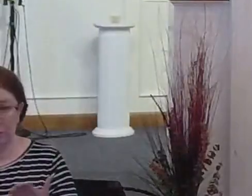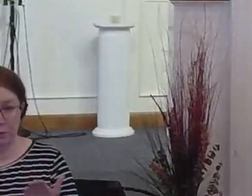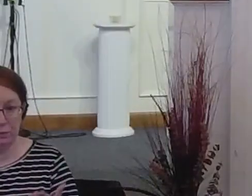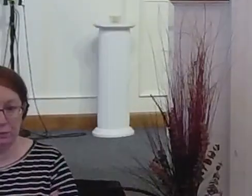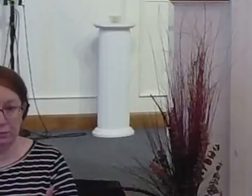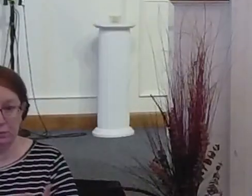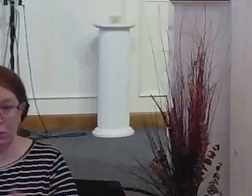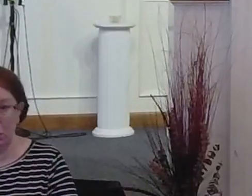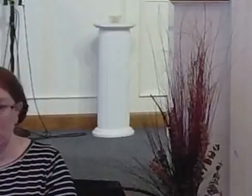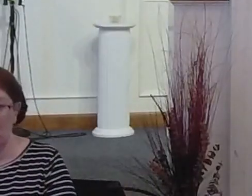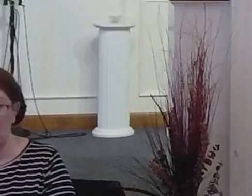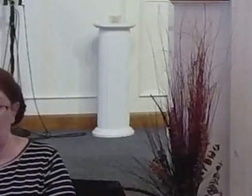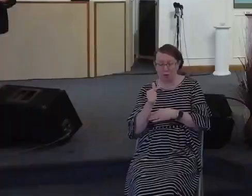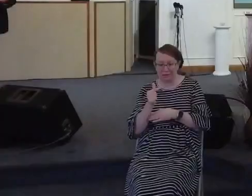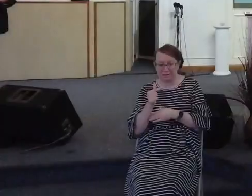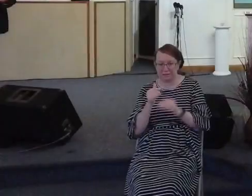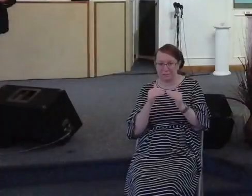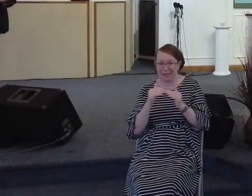Hay muchos que están de viaje hoy,